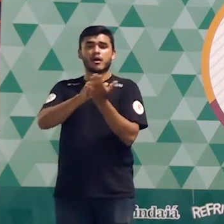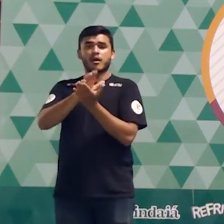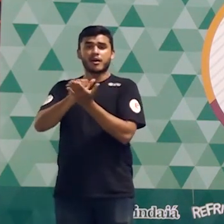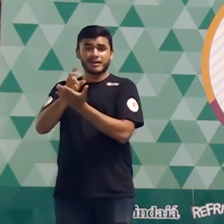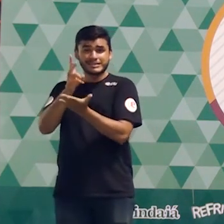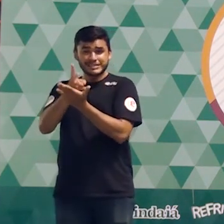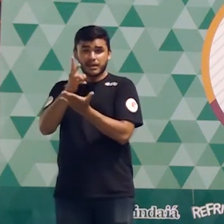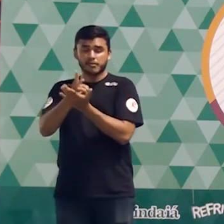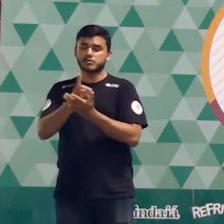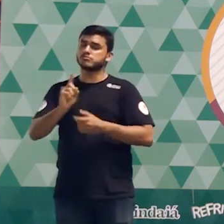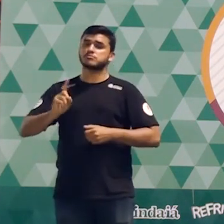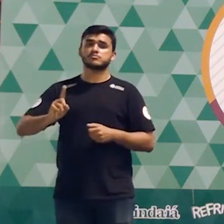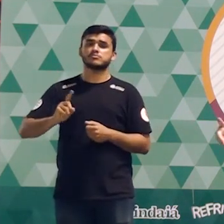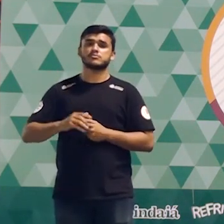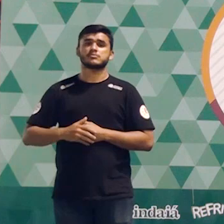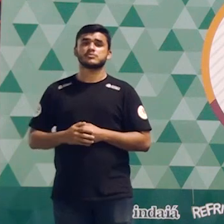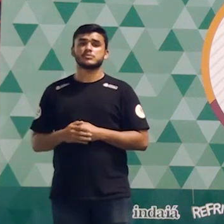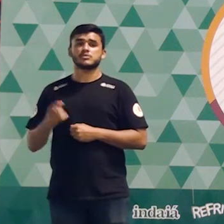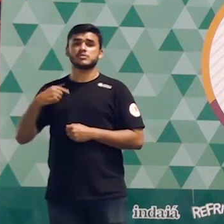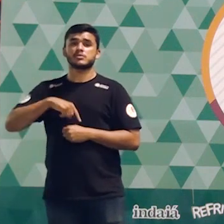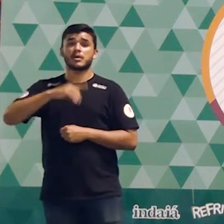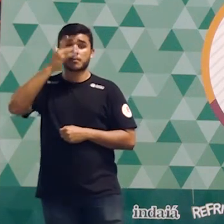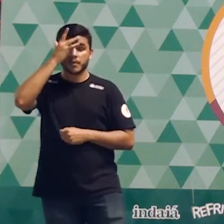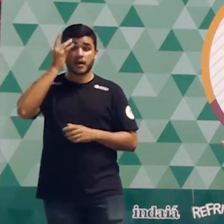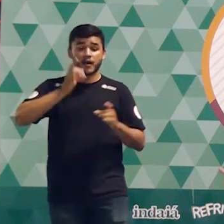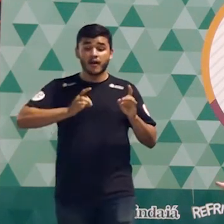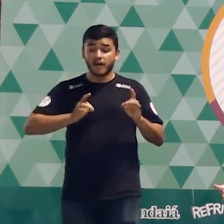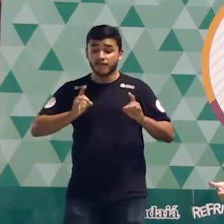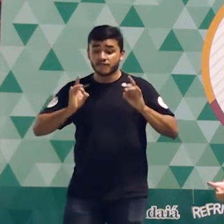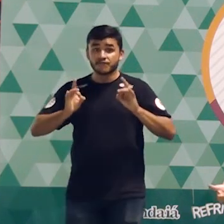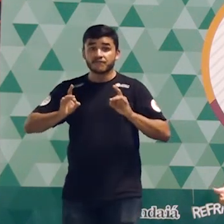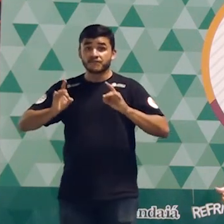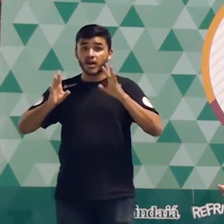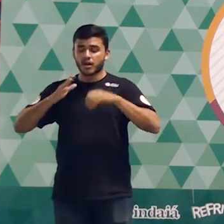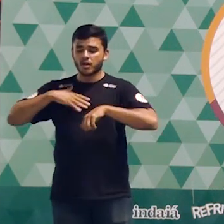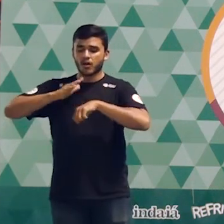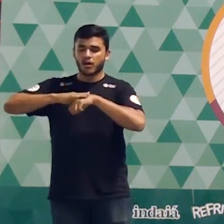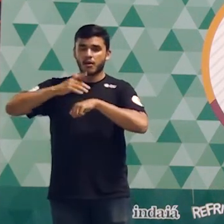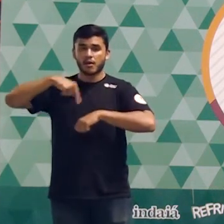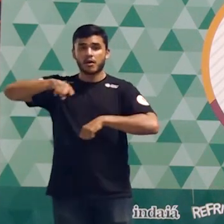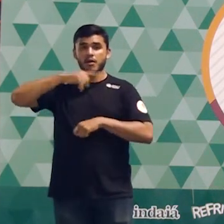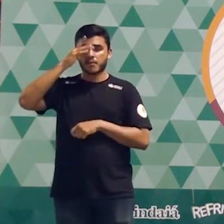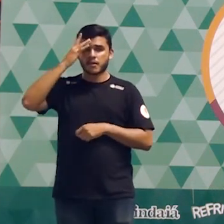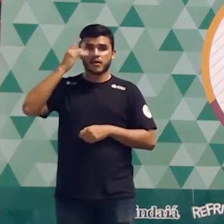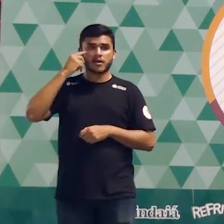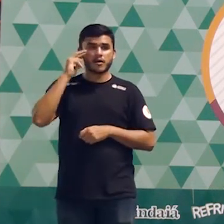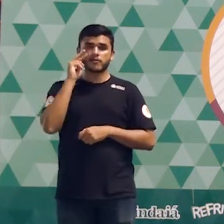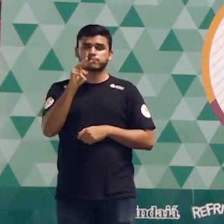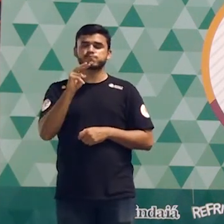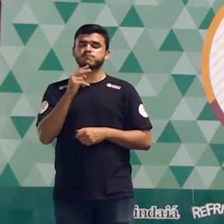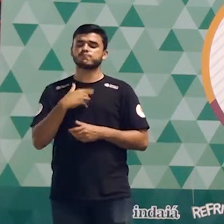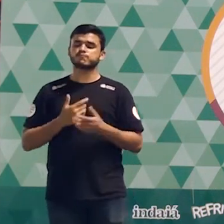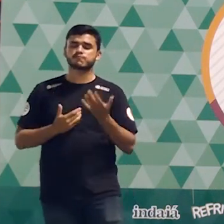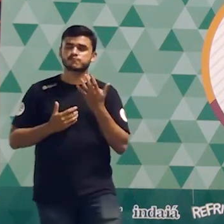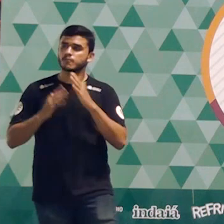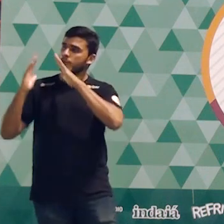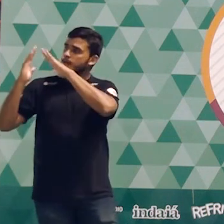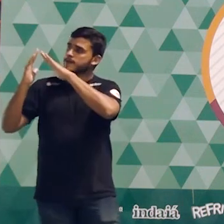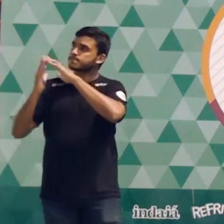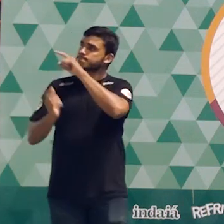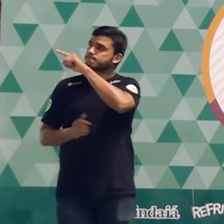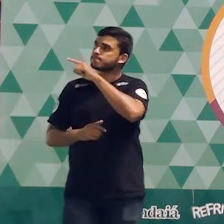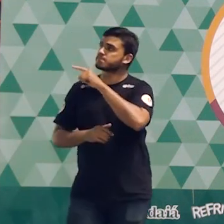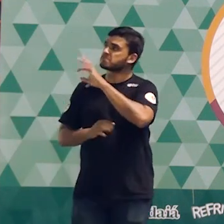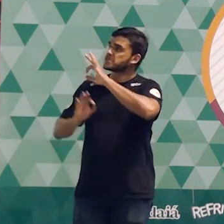para sempre? Não. Meu amigo, quem vende as coisas é o corretor, certo? O corretor é que olha para você e diz assim,